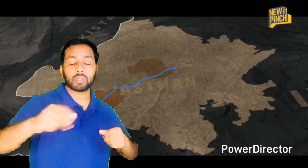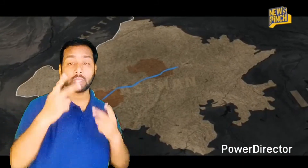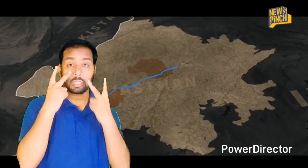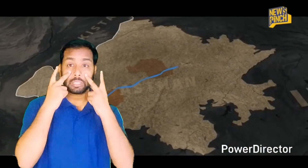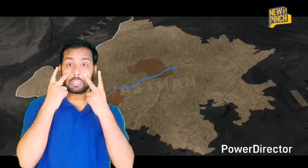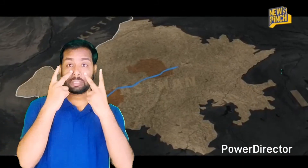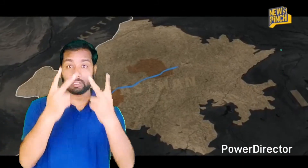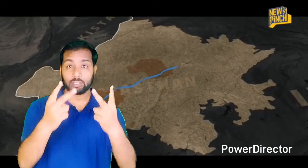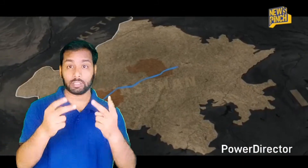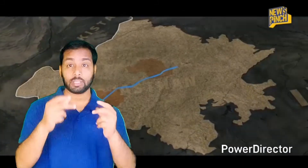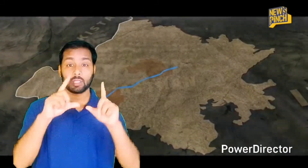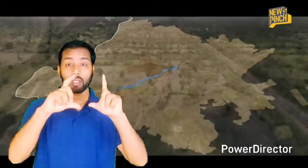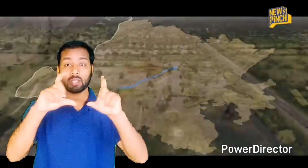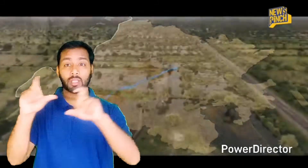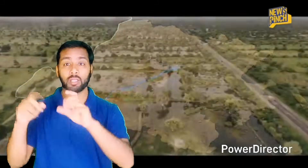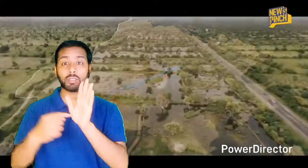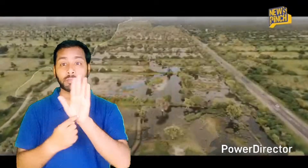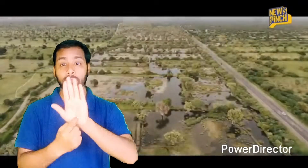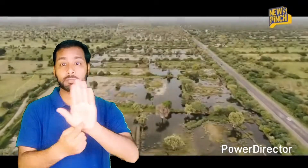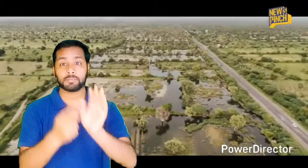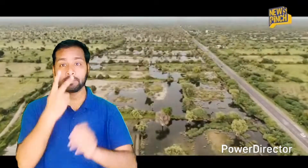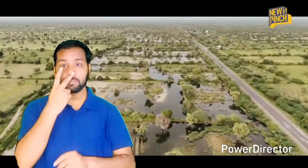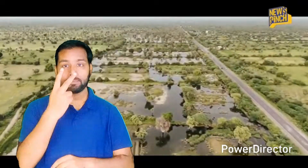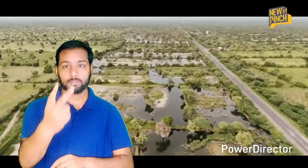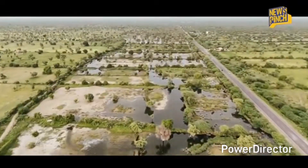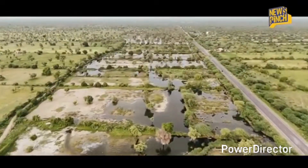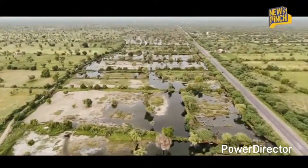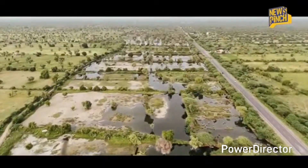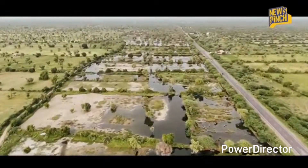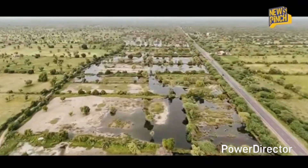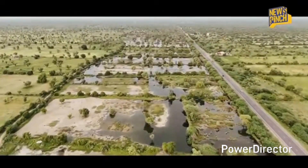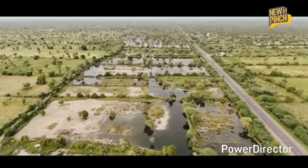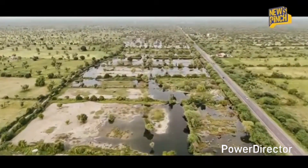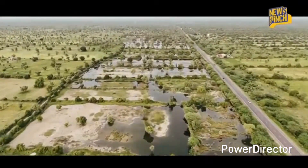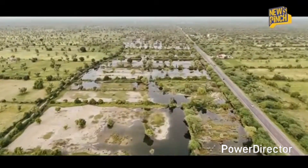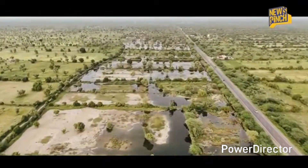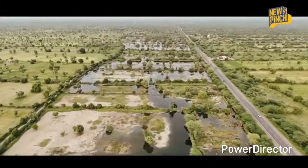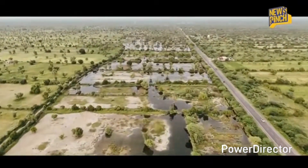है, वो आपके सामने अब तस्वीरों में सामने नजर आएगा।